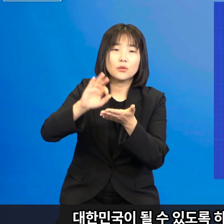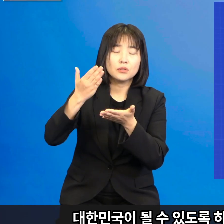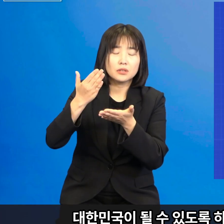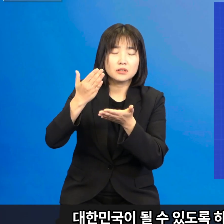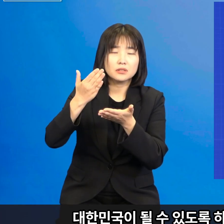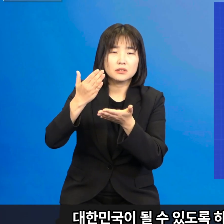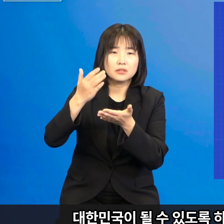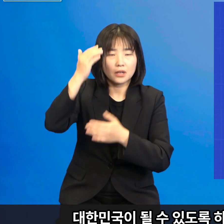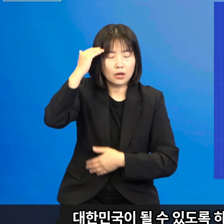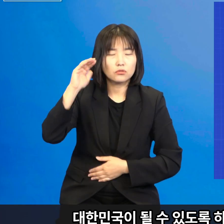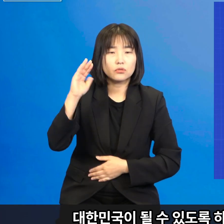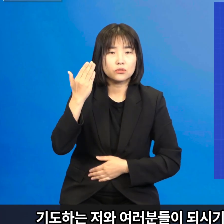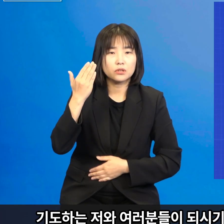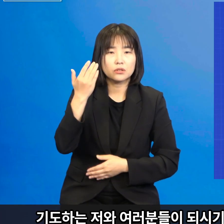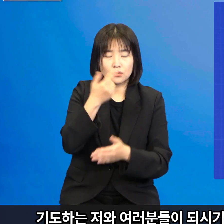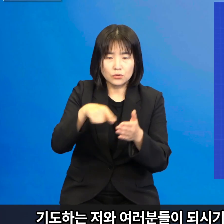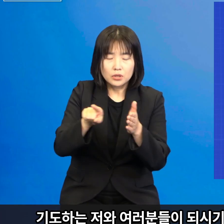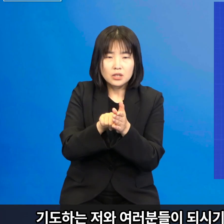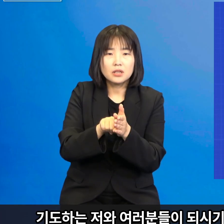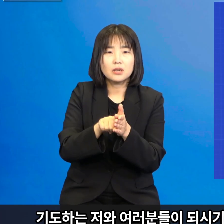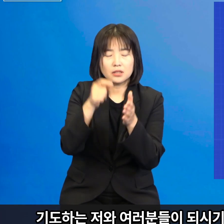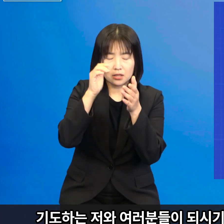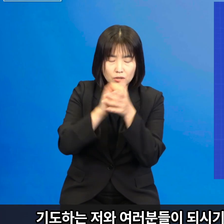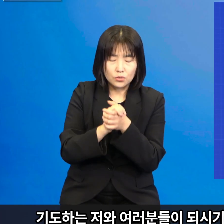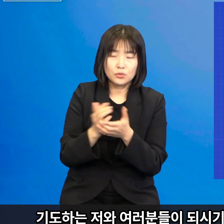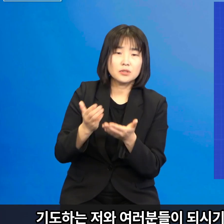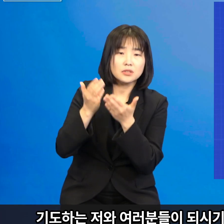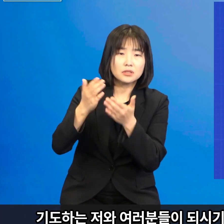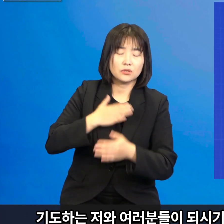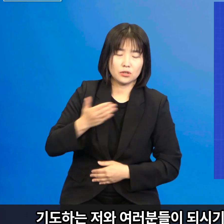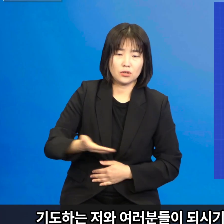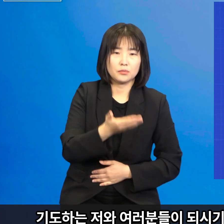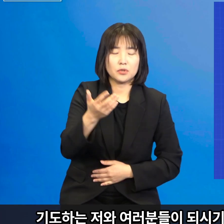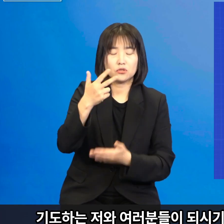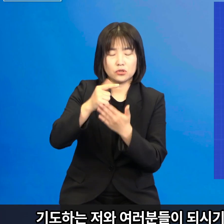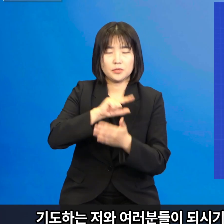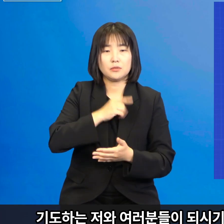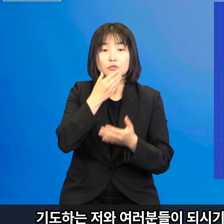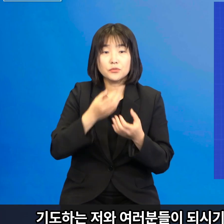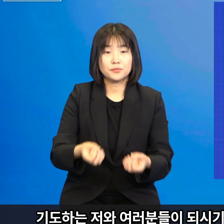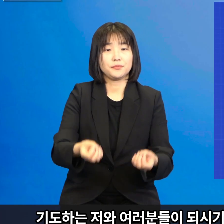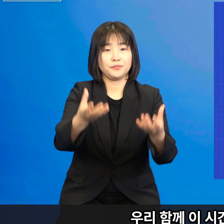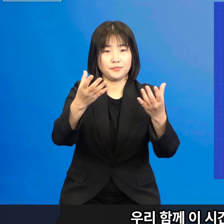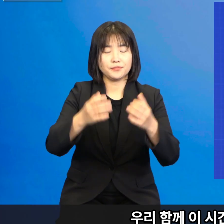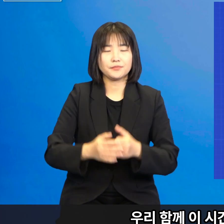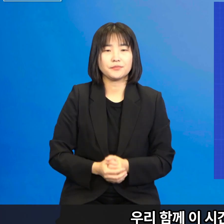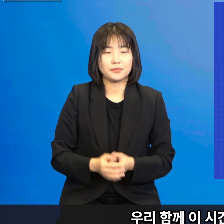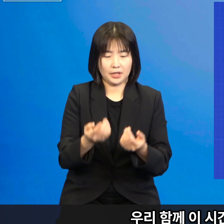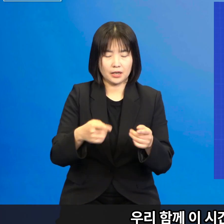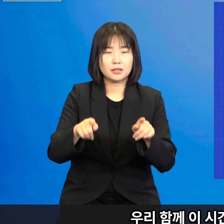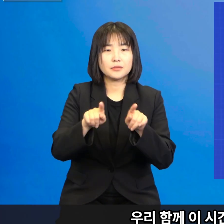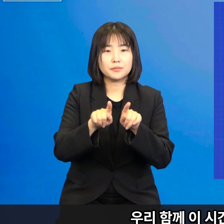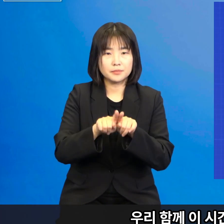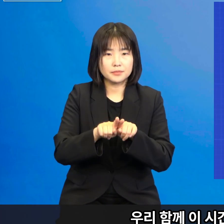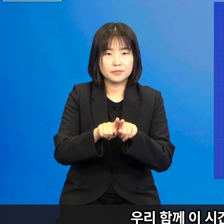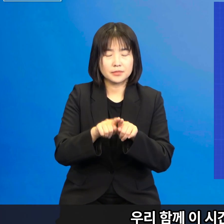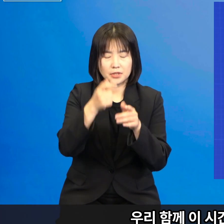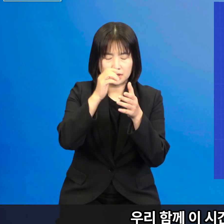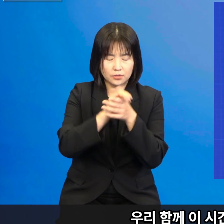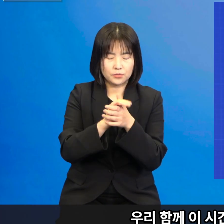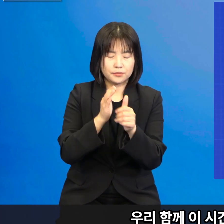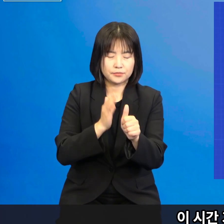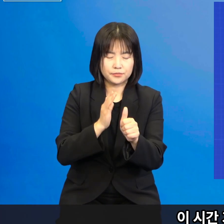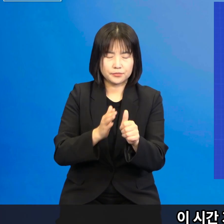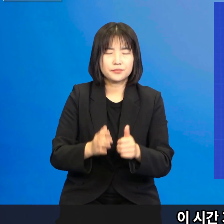있도록 하나님 그렇게 역사해달라고 기도하는 저와 여러분들이 되시기를 주님의 이름으로 축원드립니다. 우리 함께 이 시간